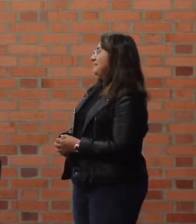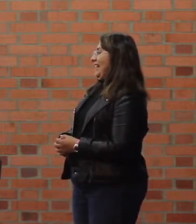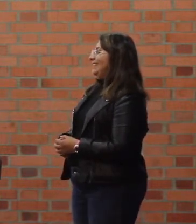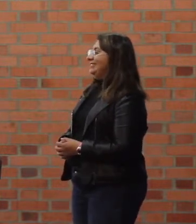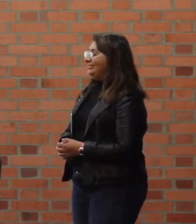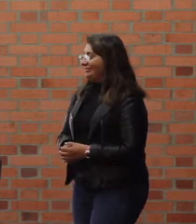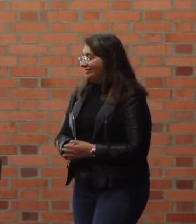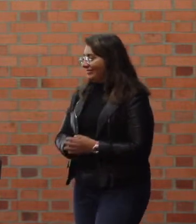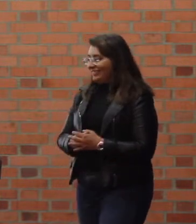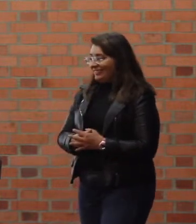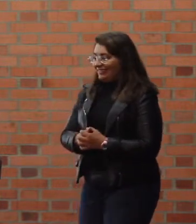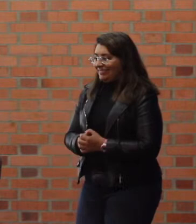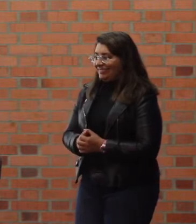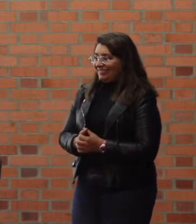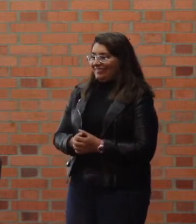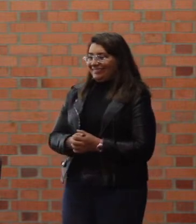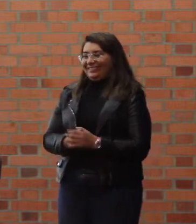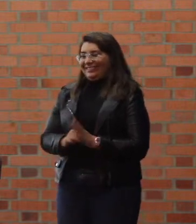ahora sí